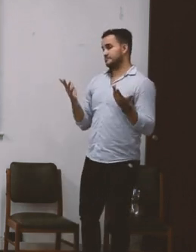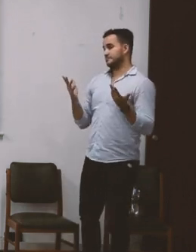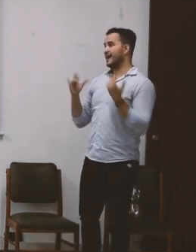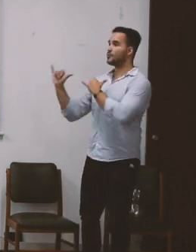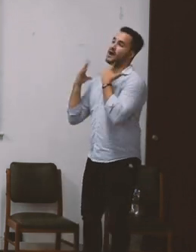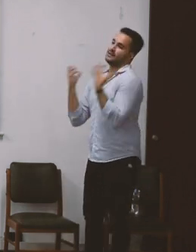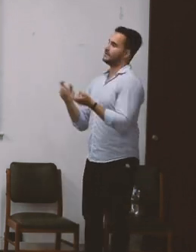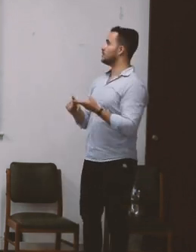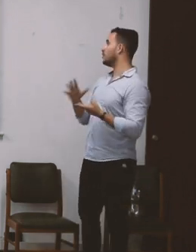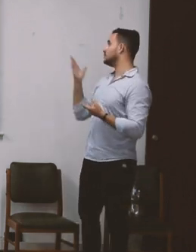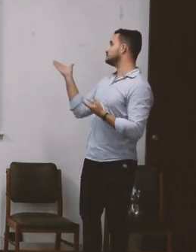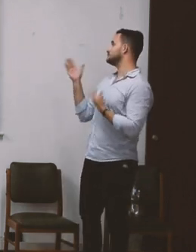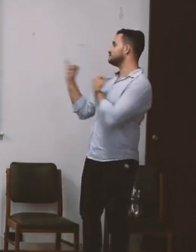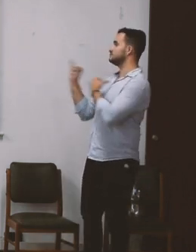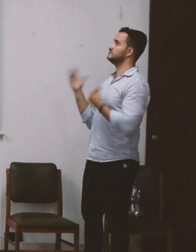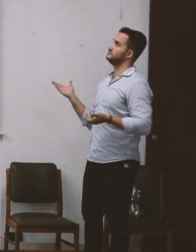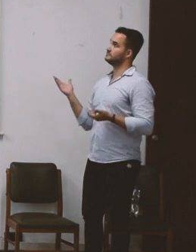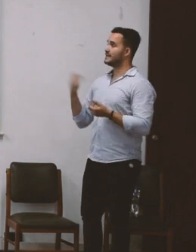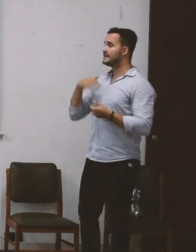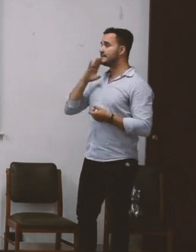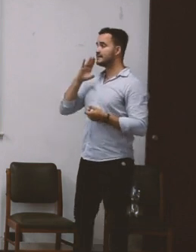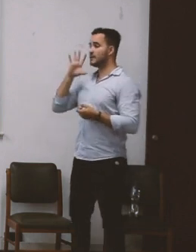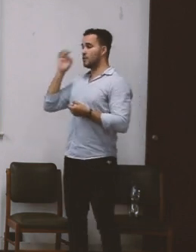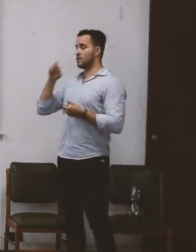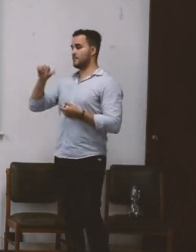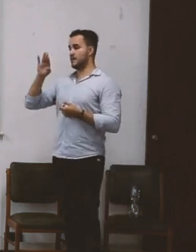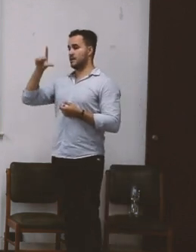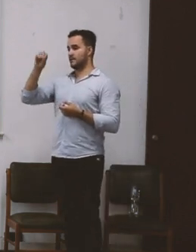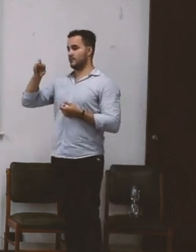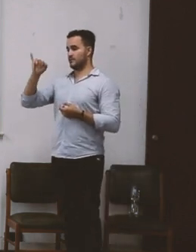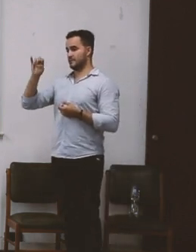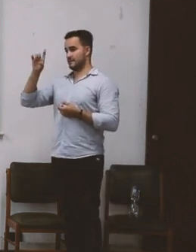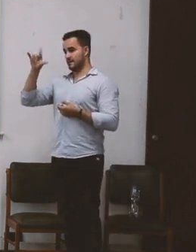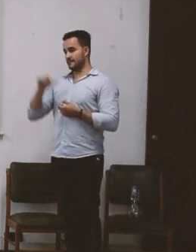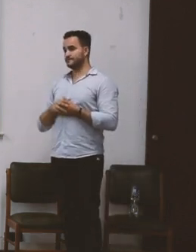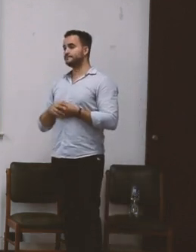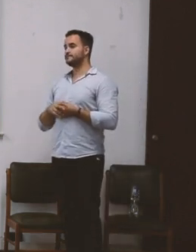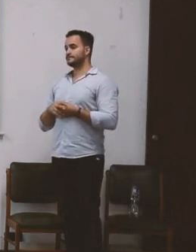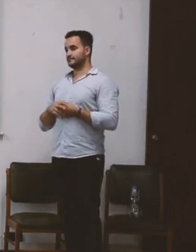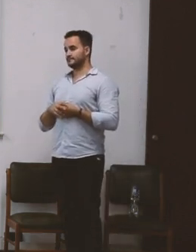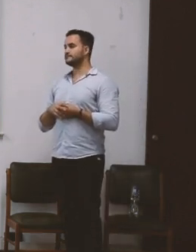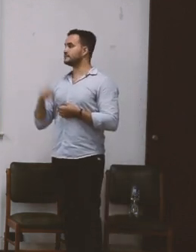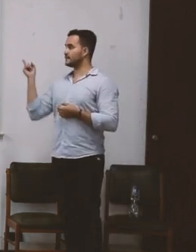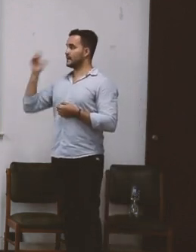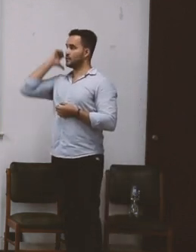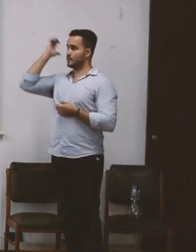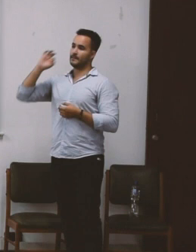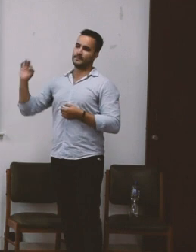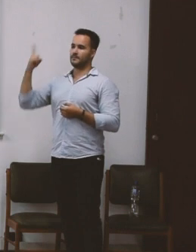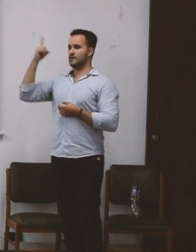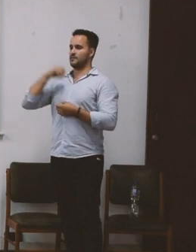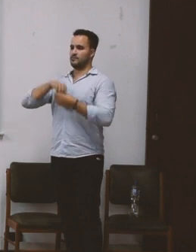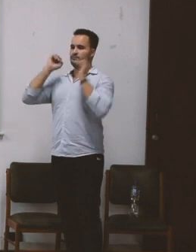en Madeline Stewart, ¿no? Bueno, Pablo Pineda es el primer europeo con síndrome de Down en terminar